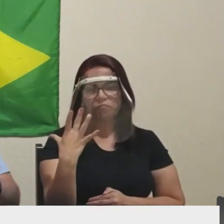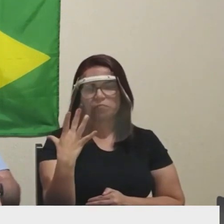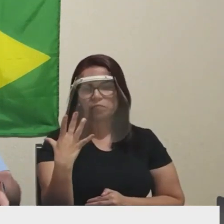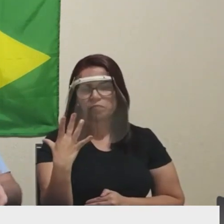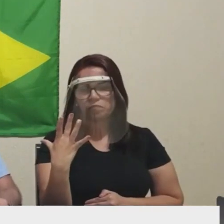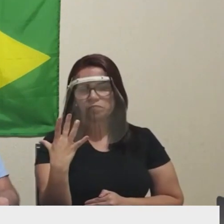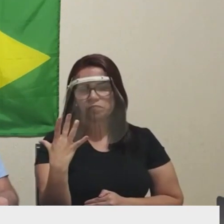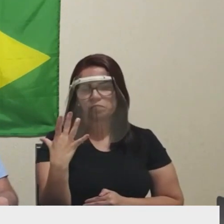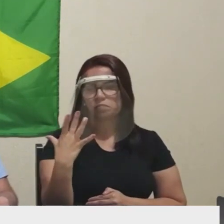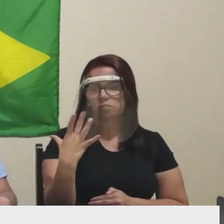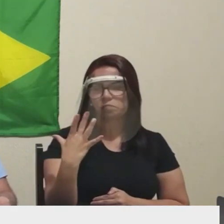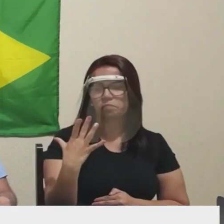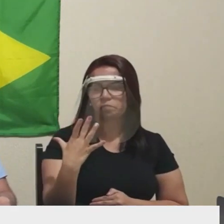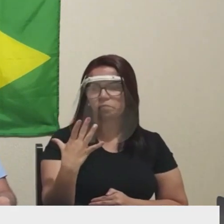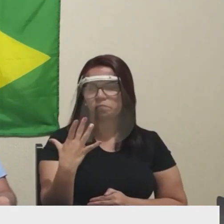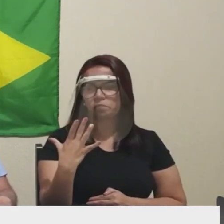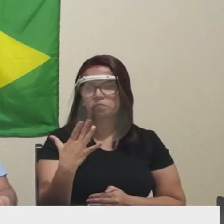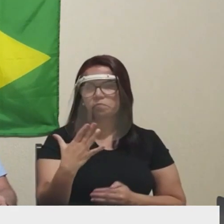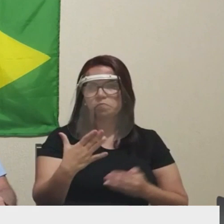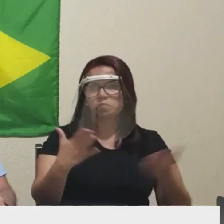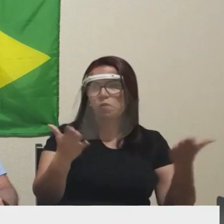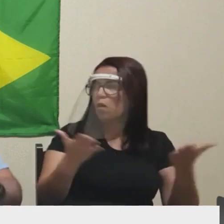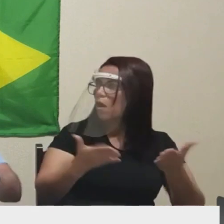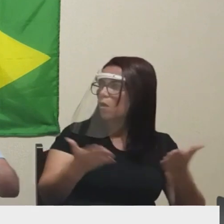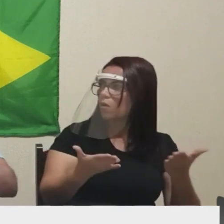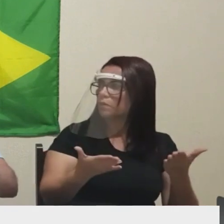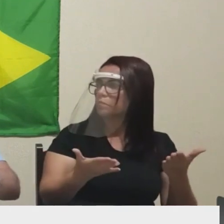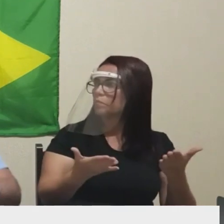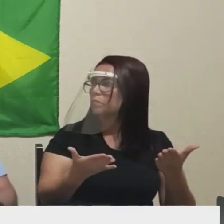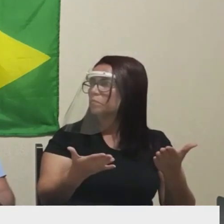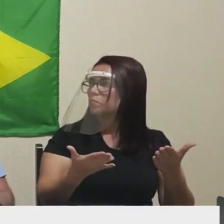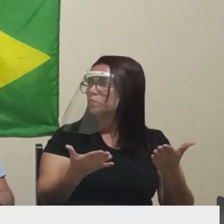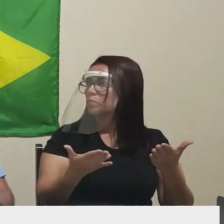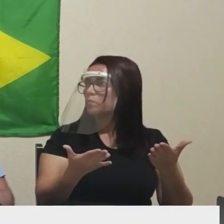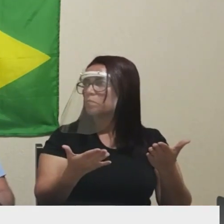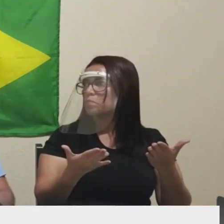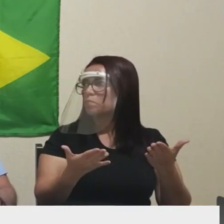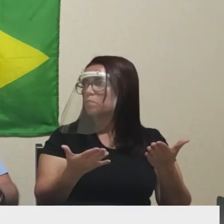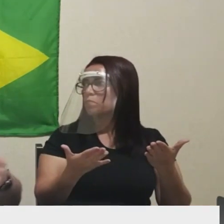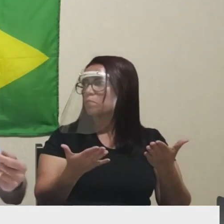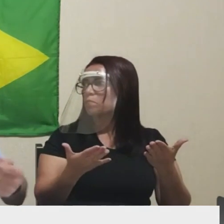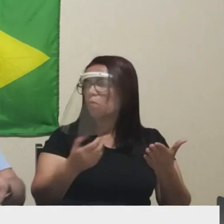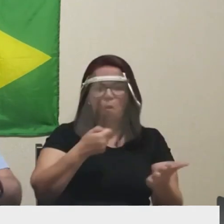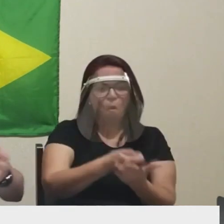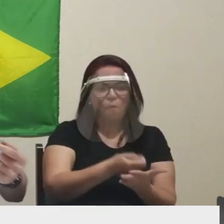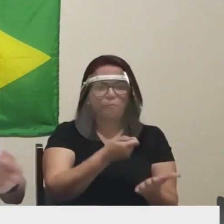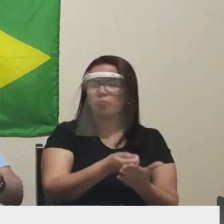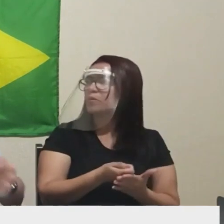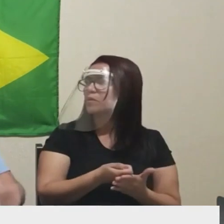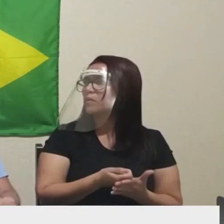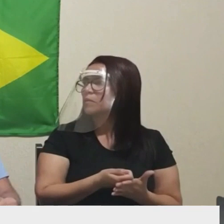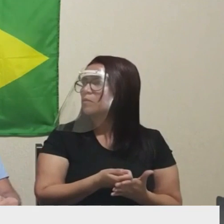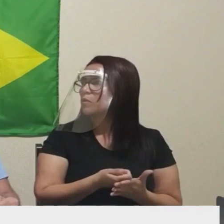forma como competia o próprio Ministério da Agricultura, o Tarcísio acabou com a obrigação das... Como é que é lá?